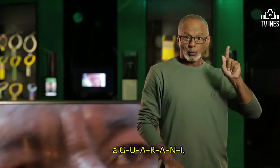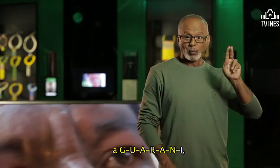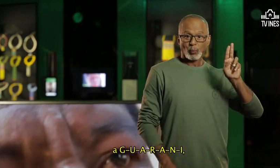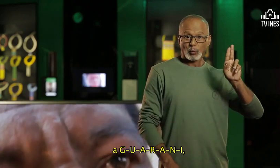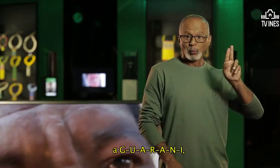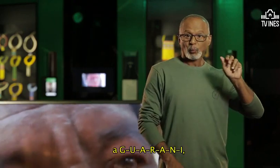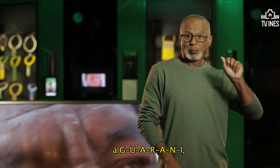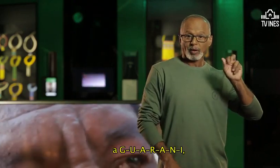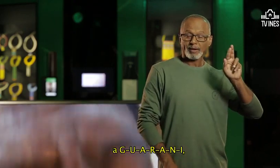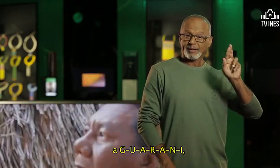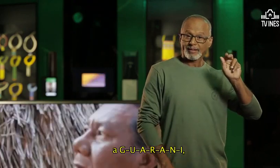a Guarani,